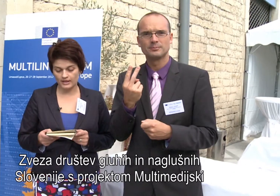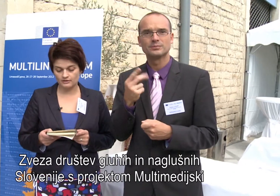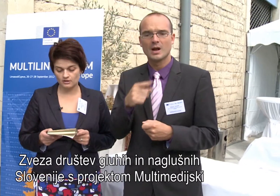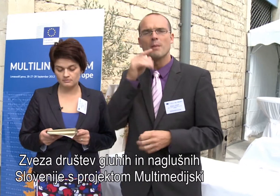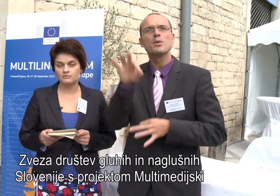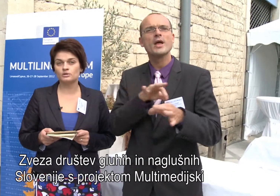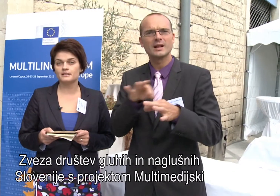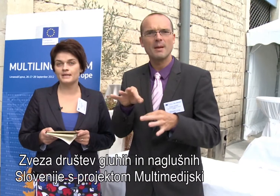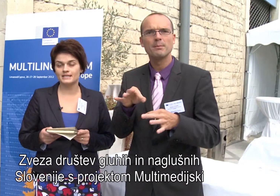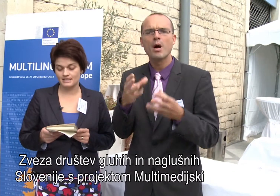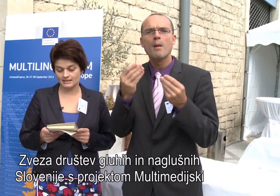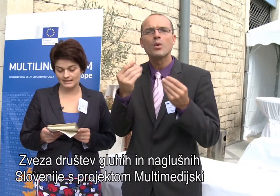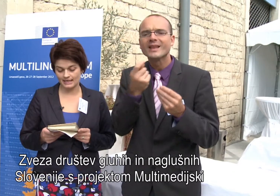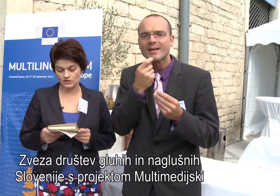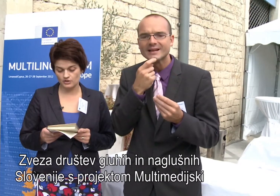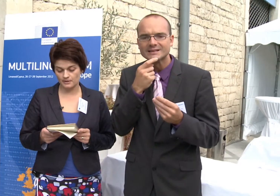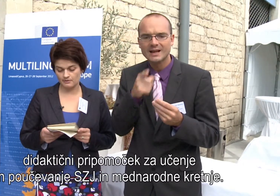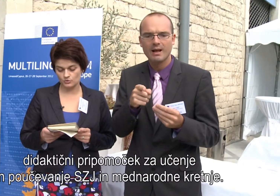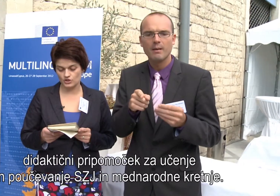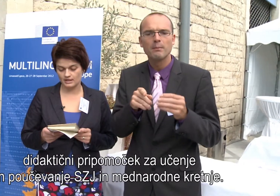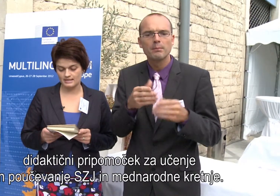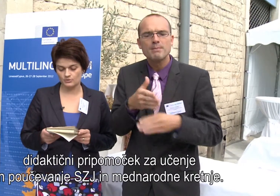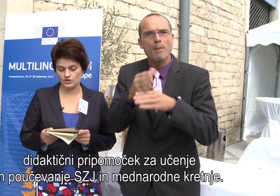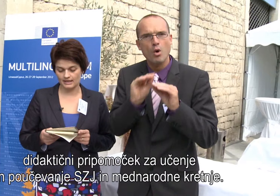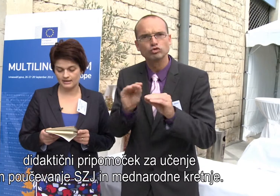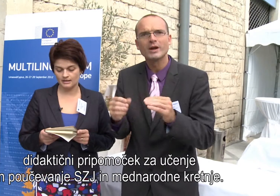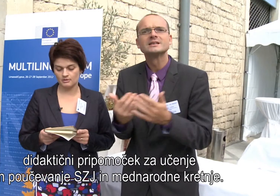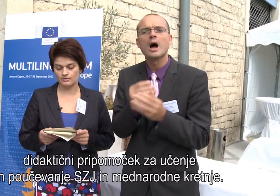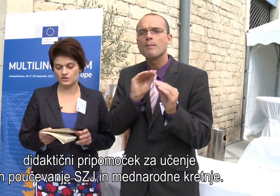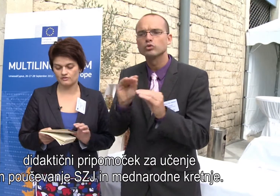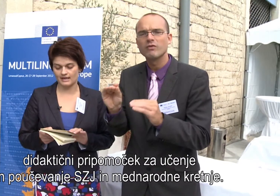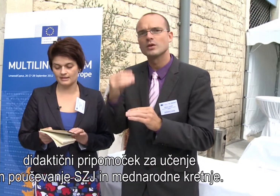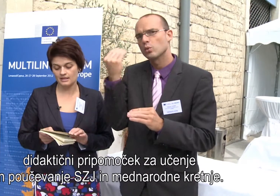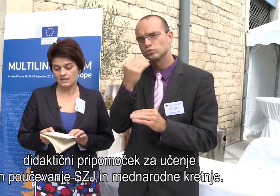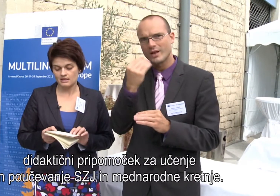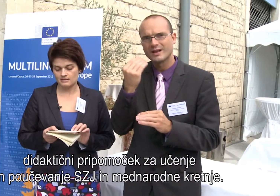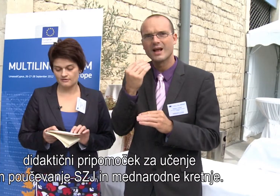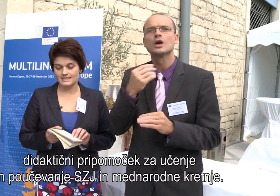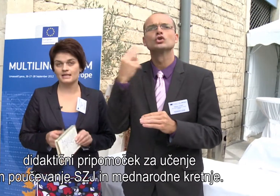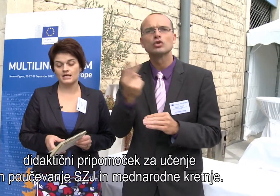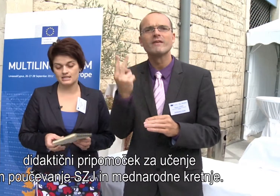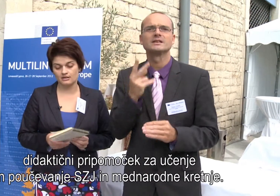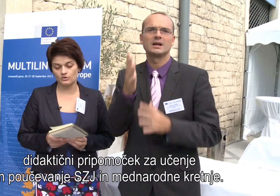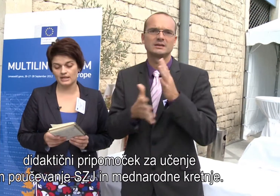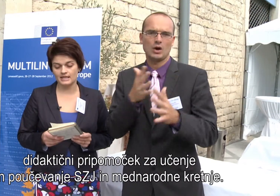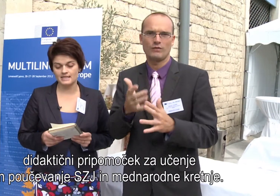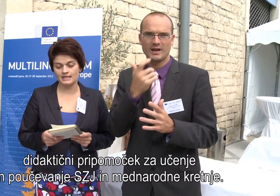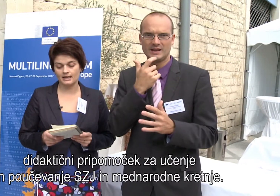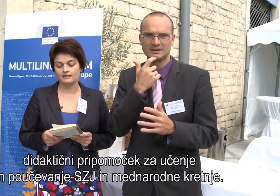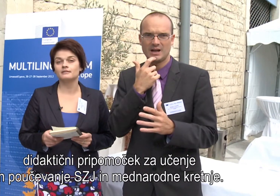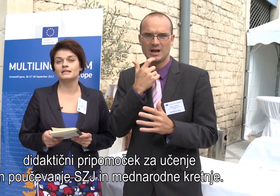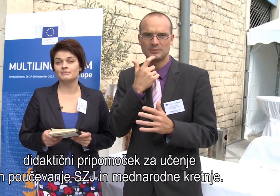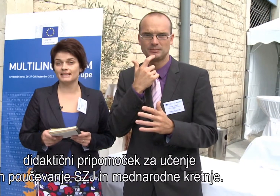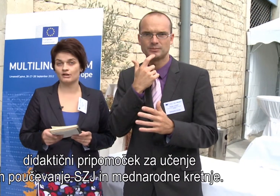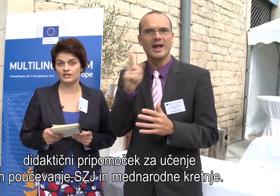s projektom Multimedijski didaktični pripomoček za učenje in povečevanje slovenskega znakovnega